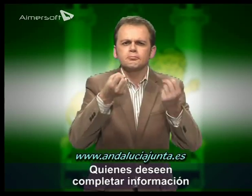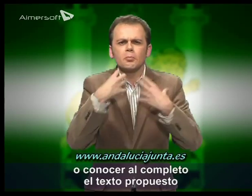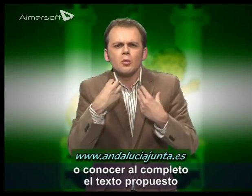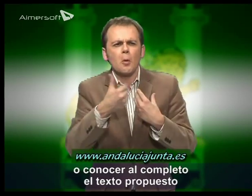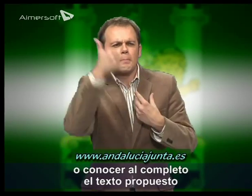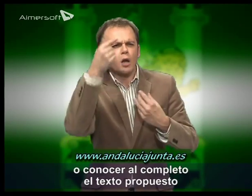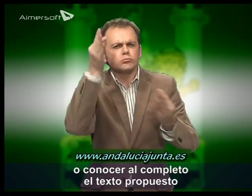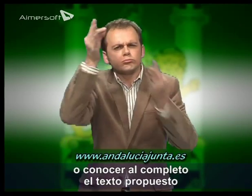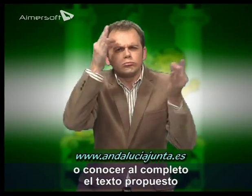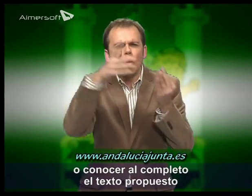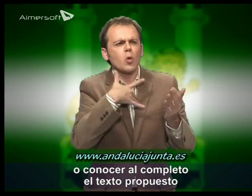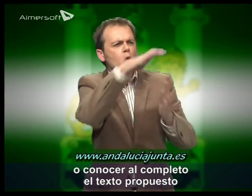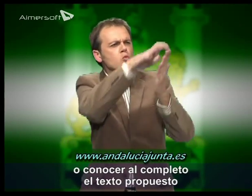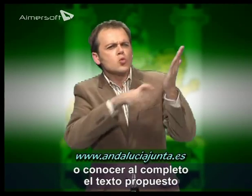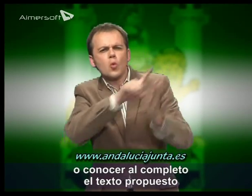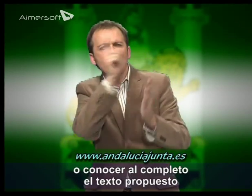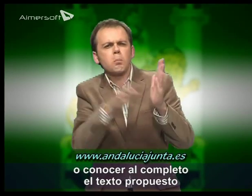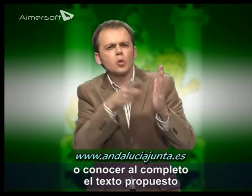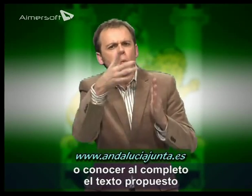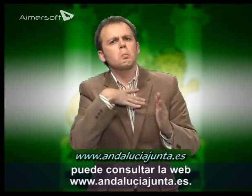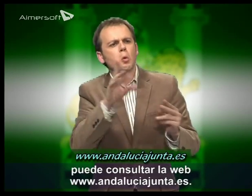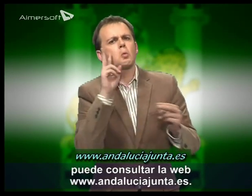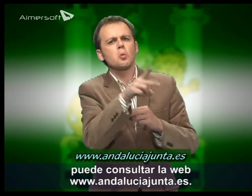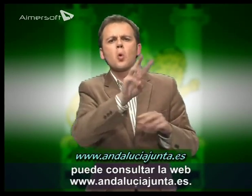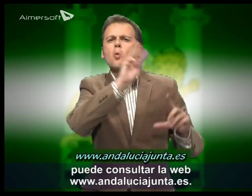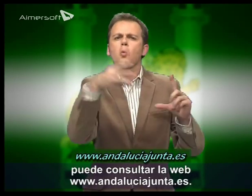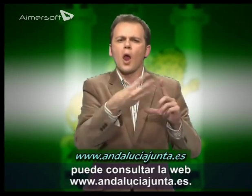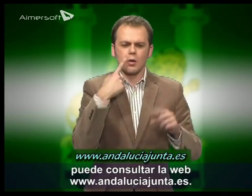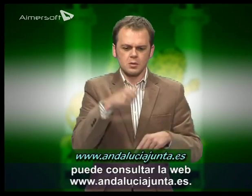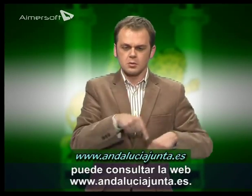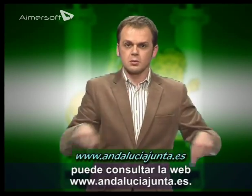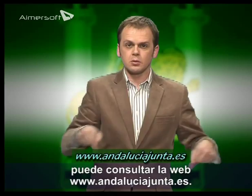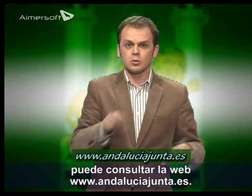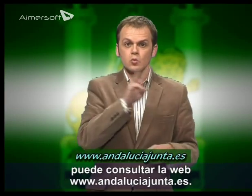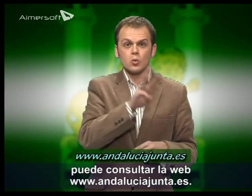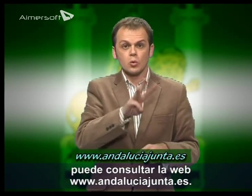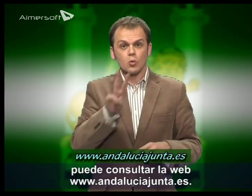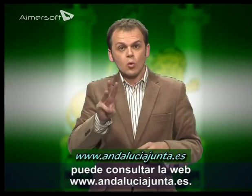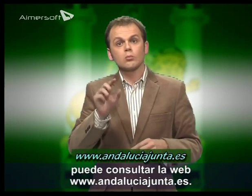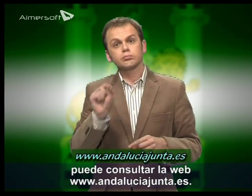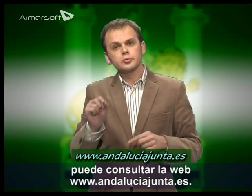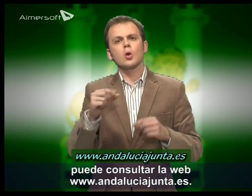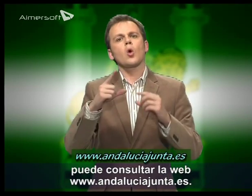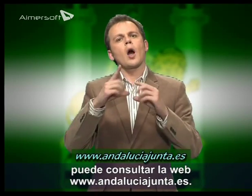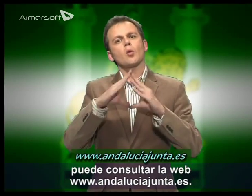información o conocer al completo el texto propuesto, puede consultar la web